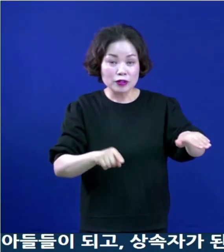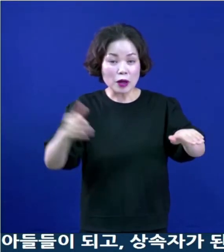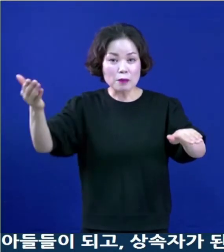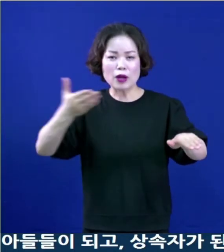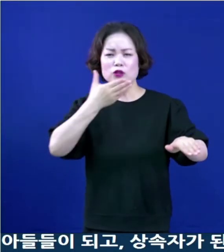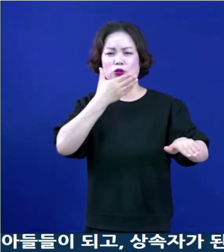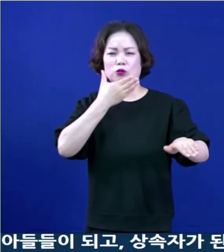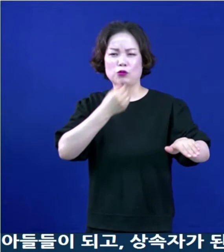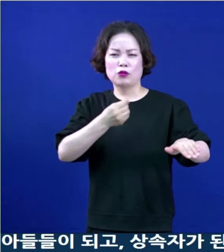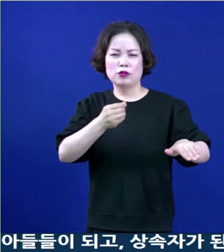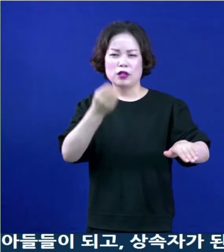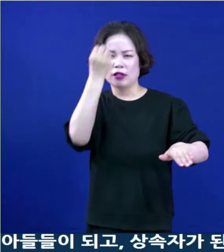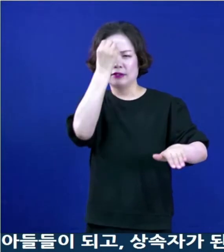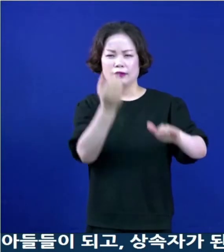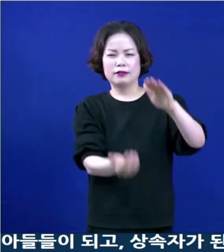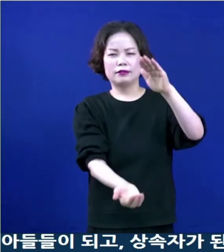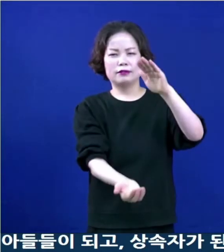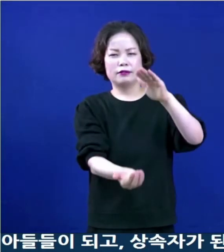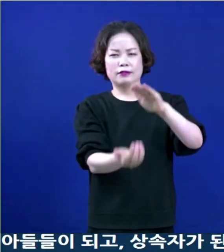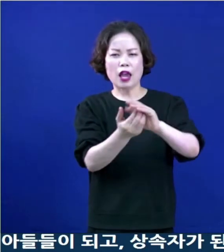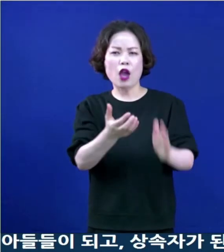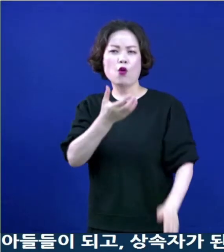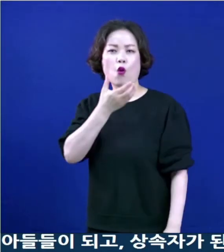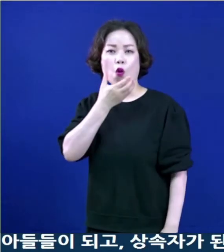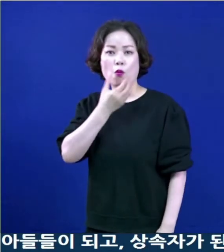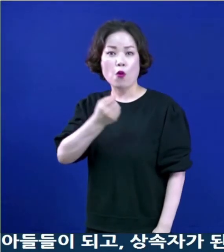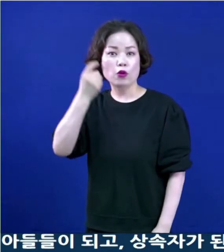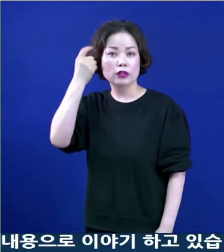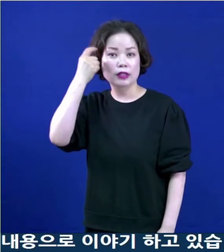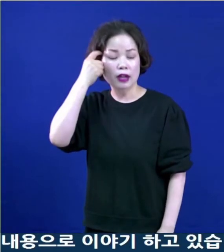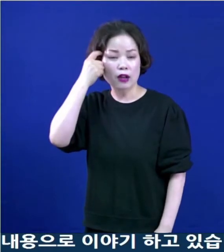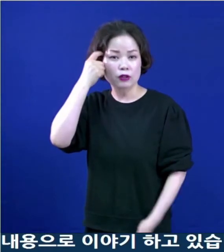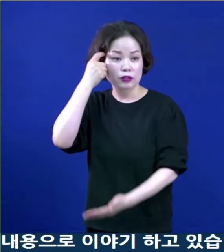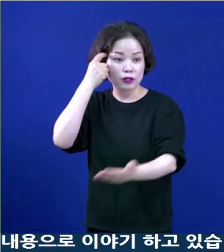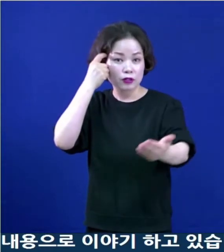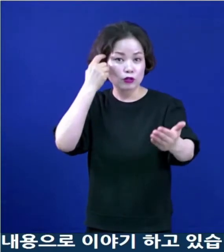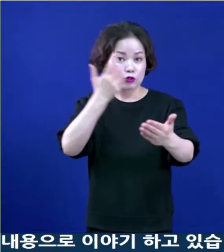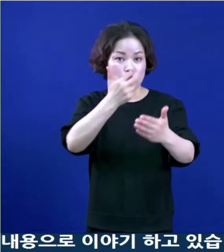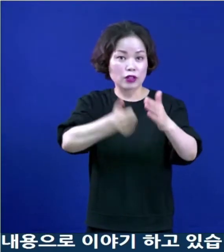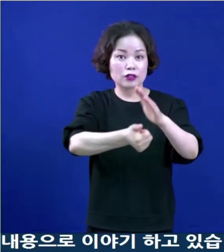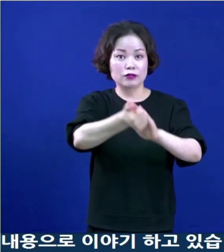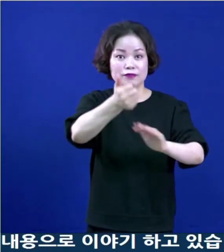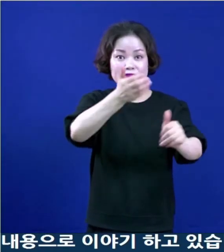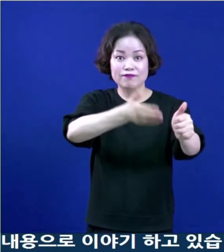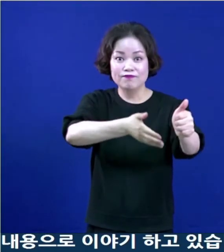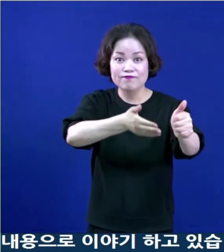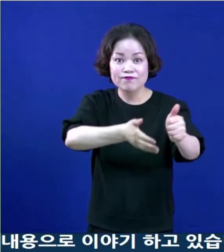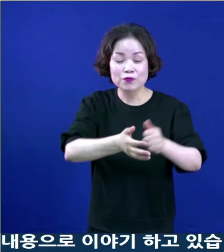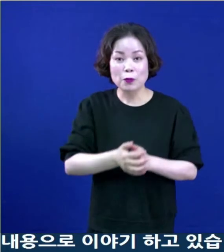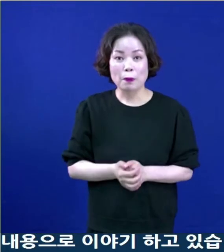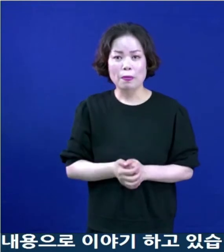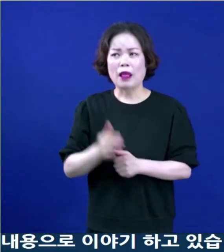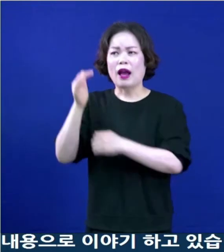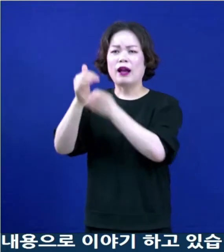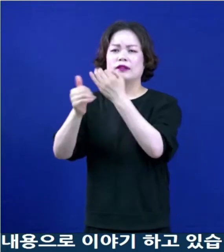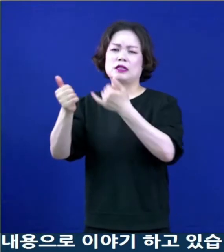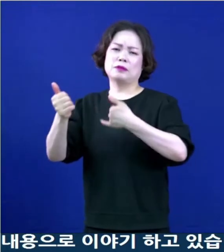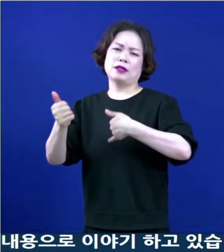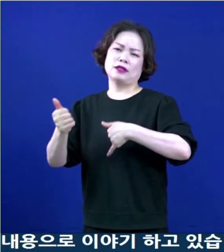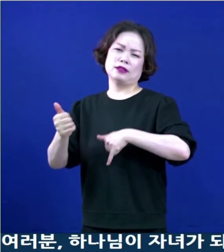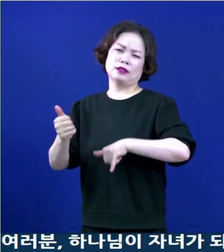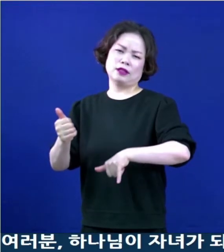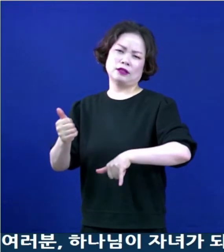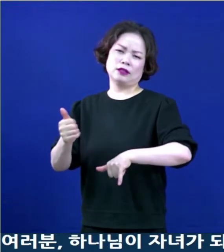중에 최고의 복인 줄로 여기시는 저와 여러분 되기를 주 안에서 소망합니다. 하나님의 자녀라는